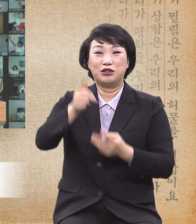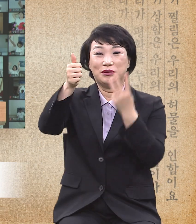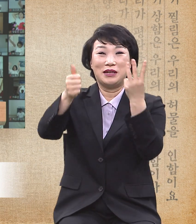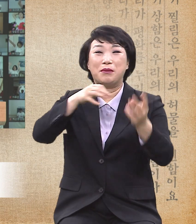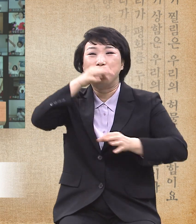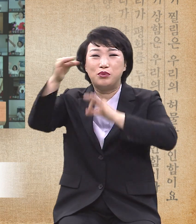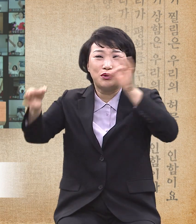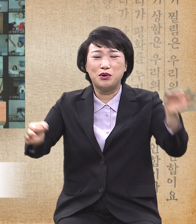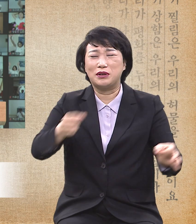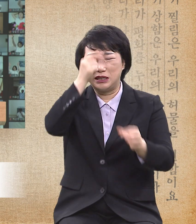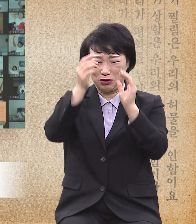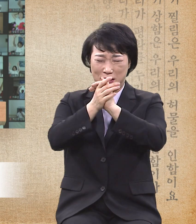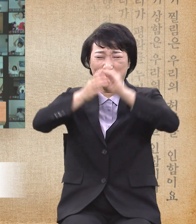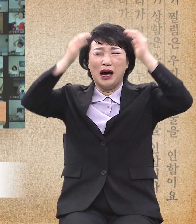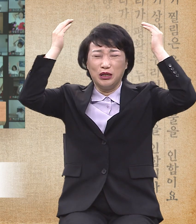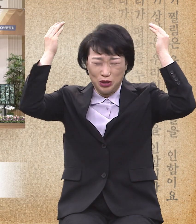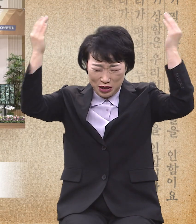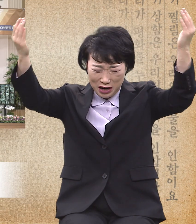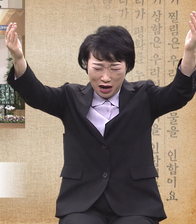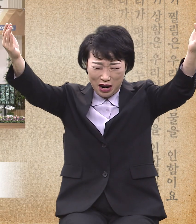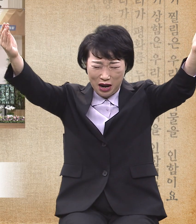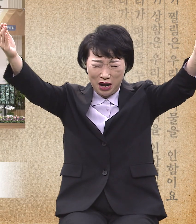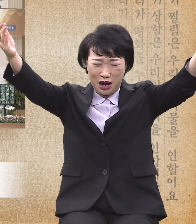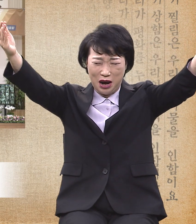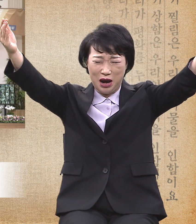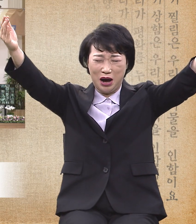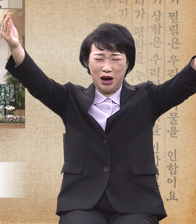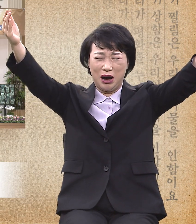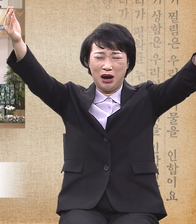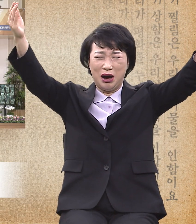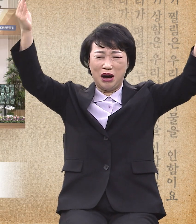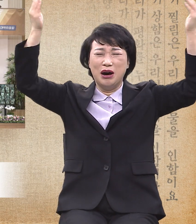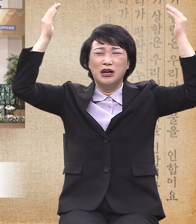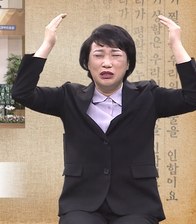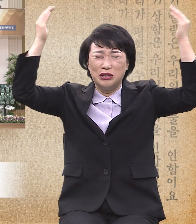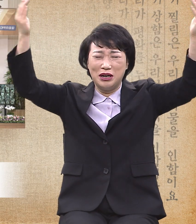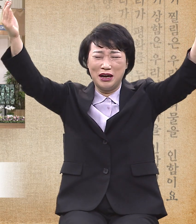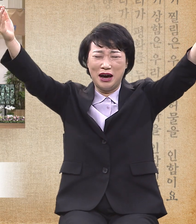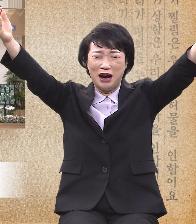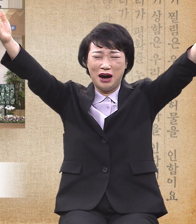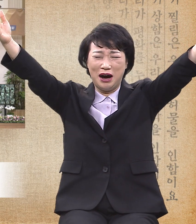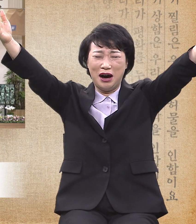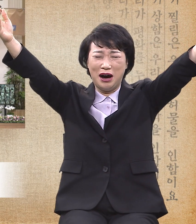주여 삼창하고 기도하겠습니다. 주여